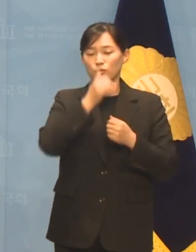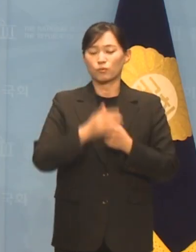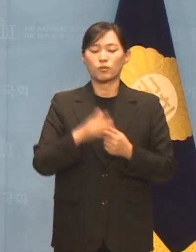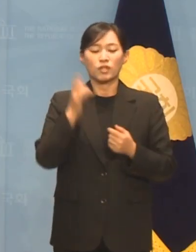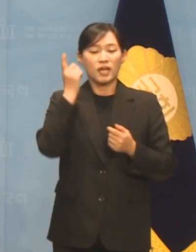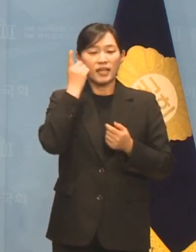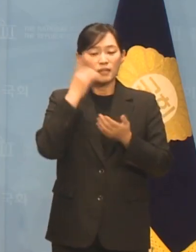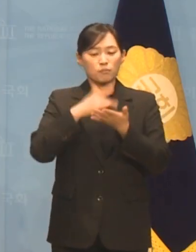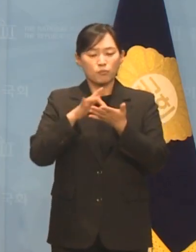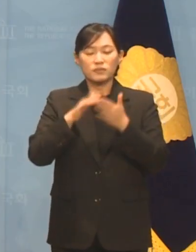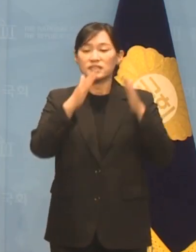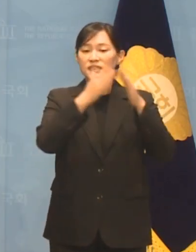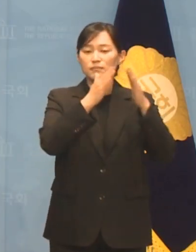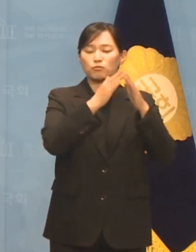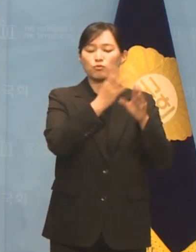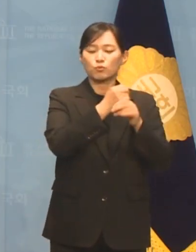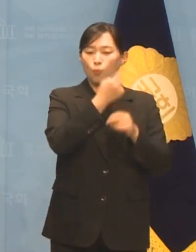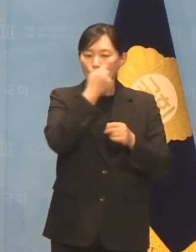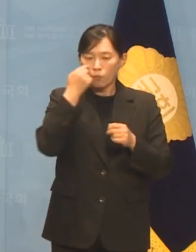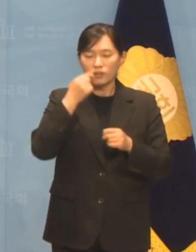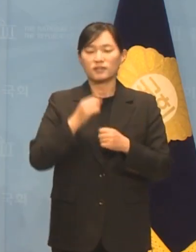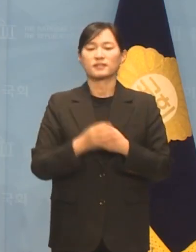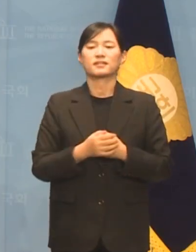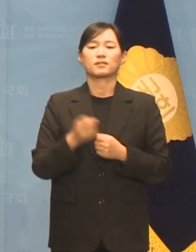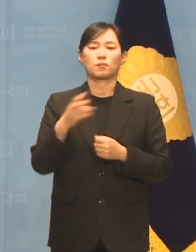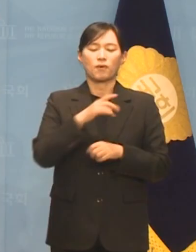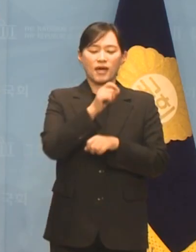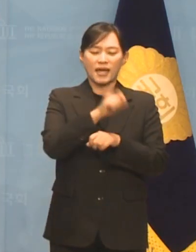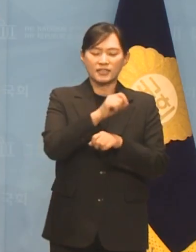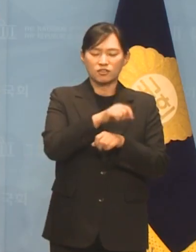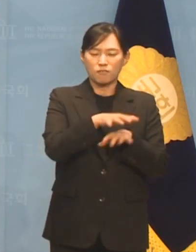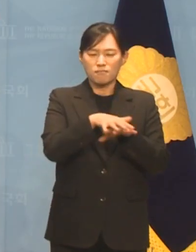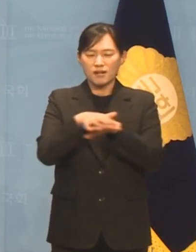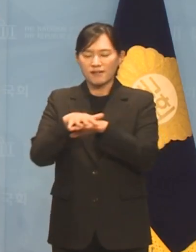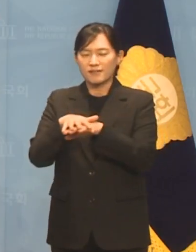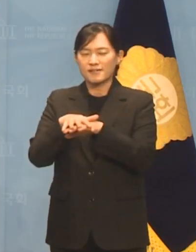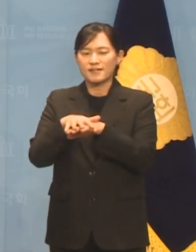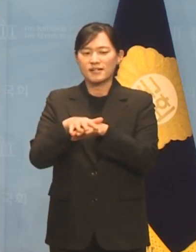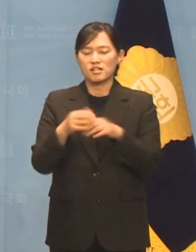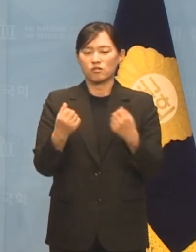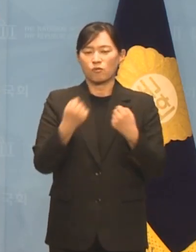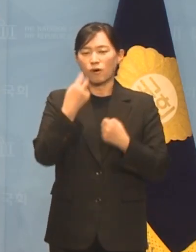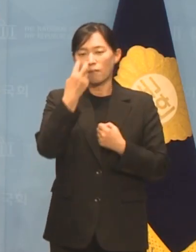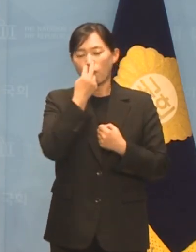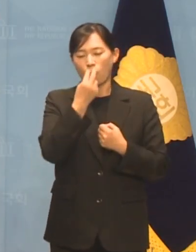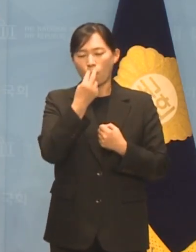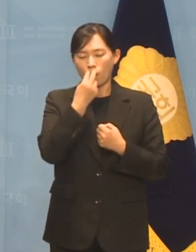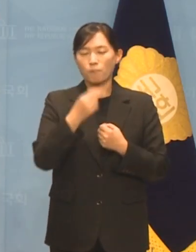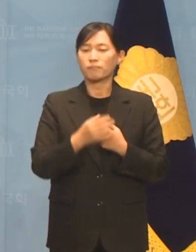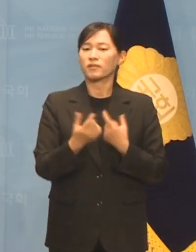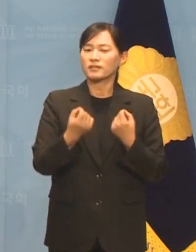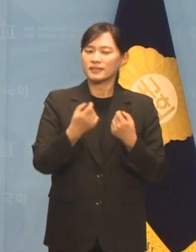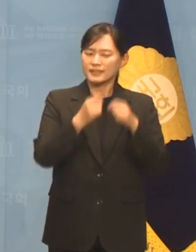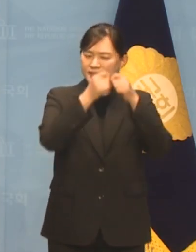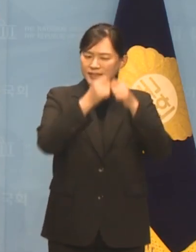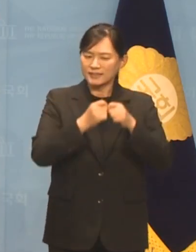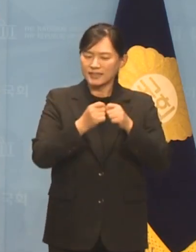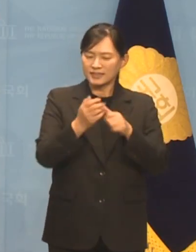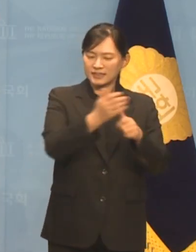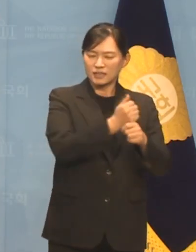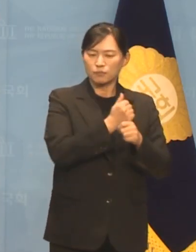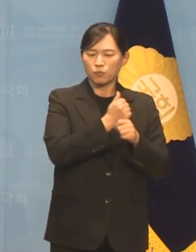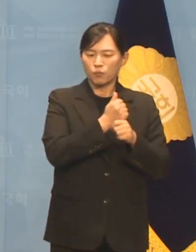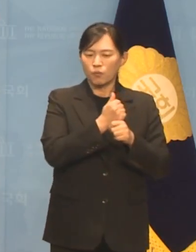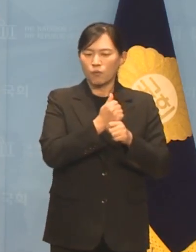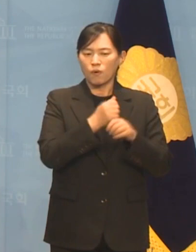사무실 자택 주소 확인, 그리고 행정망, 경찰청, 건강보험 등과 같은 구체적인 체포 및